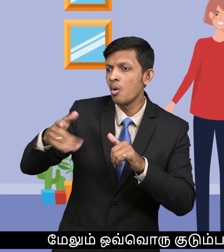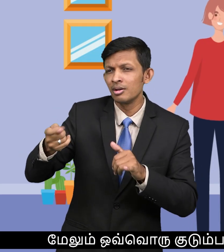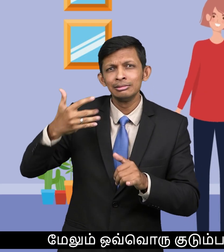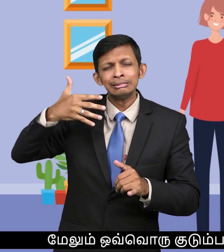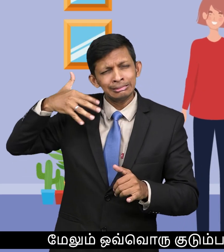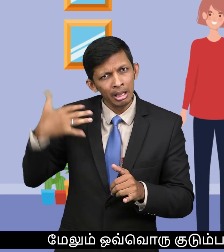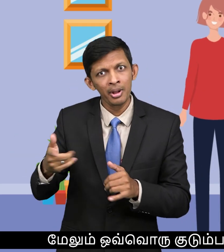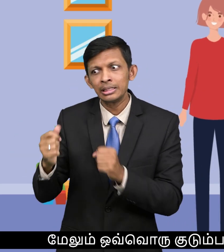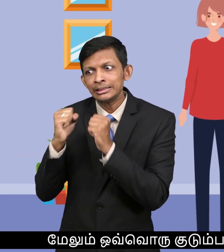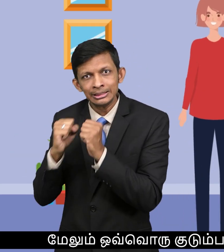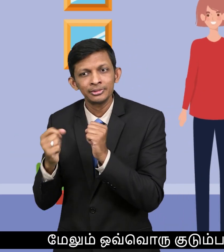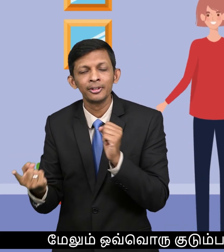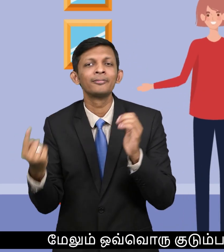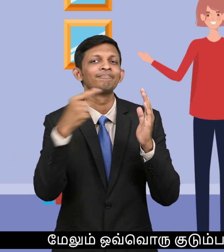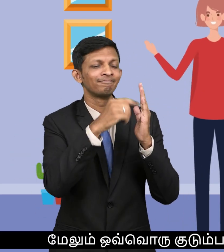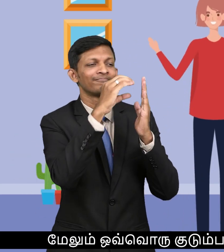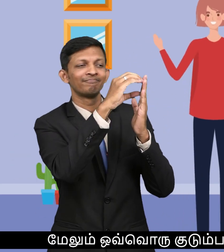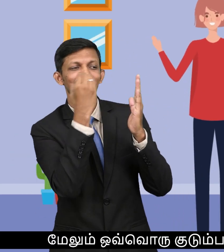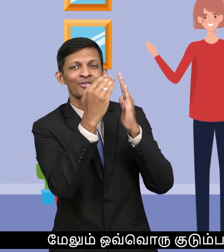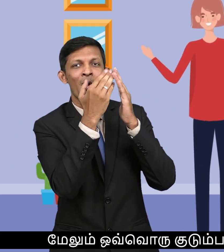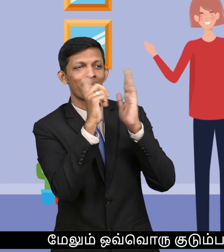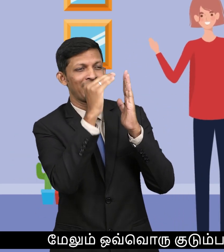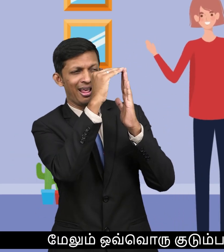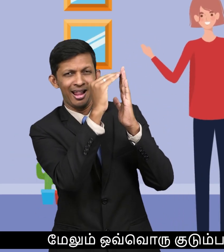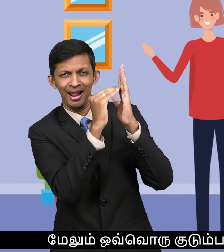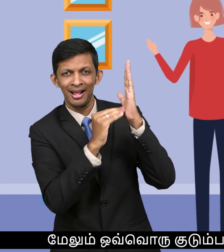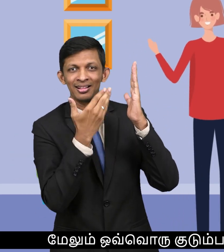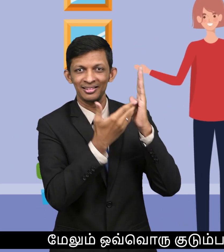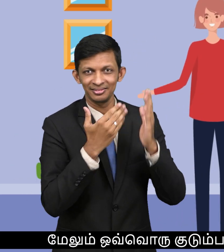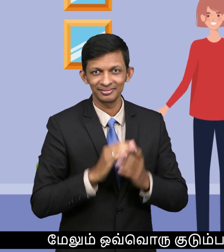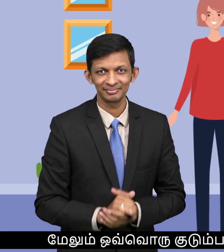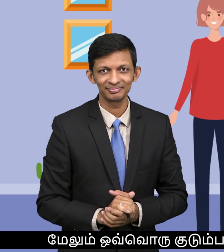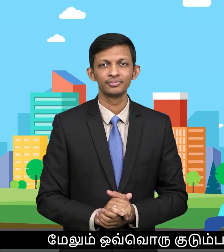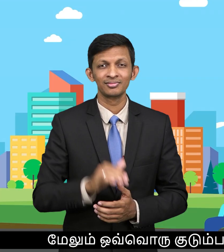மேலும் ஒவ்வொரு குடும்பமும் ஒரு பிளாட்டில் வசிக்கின்றன.